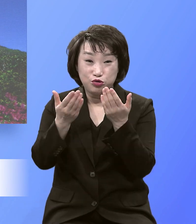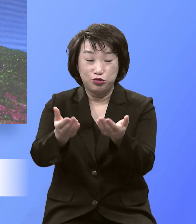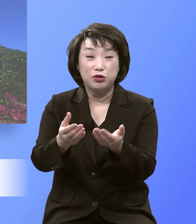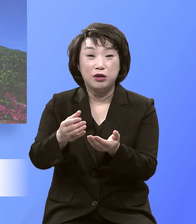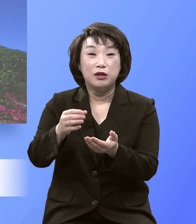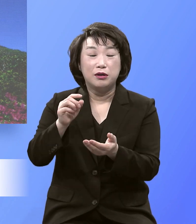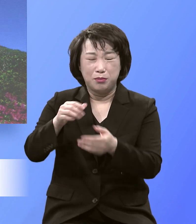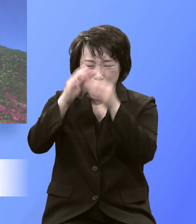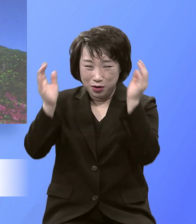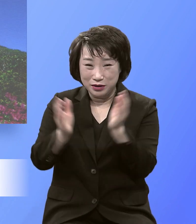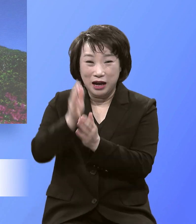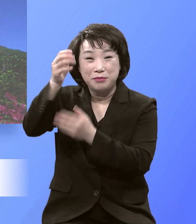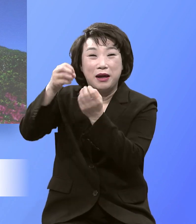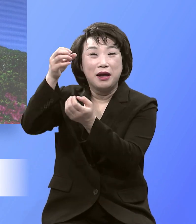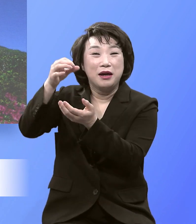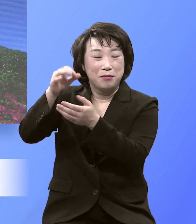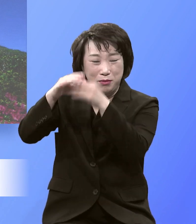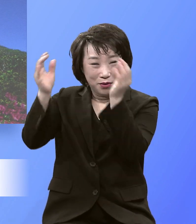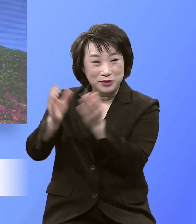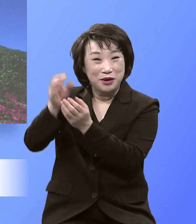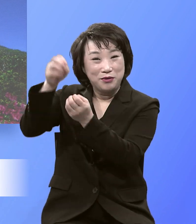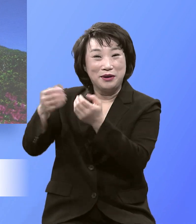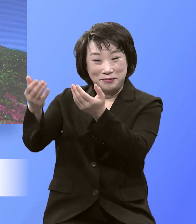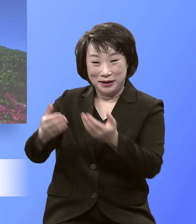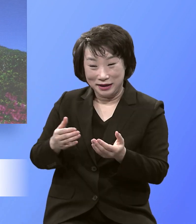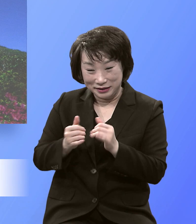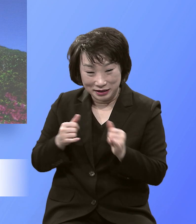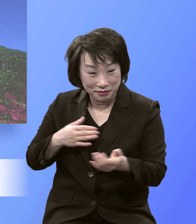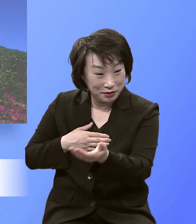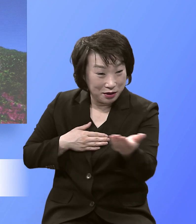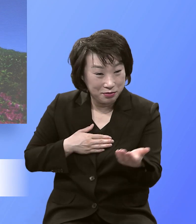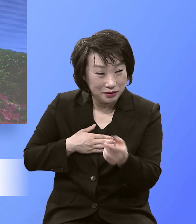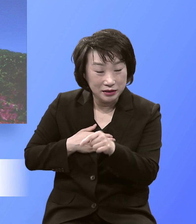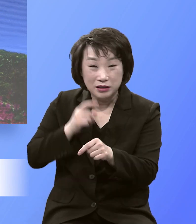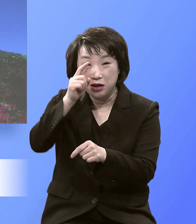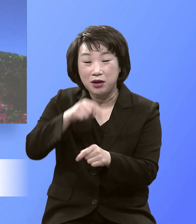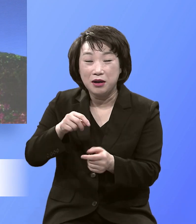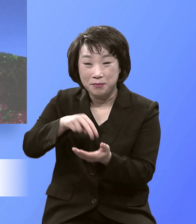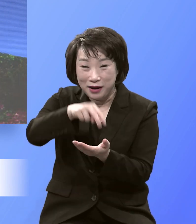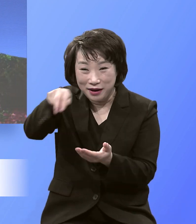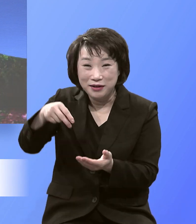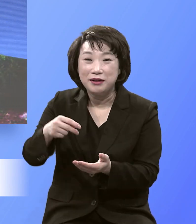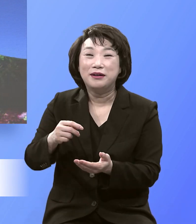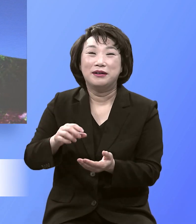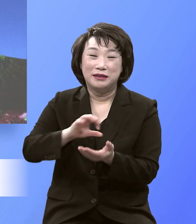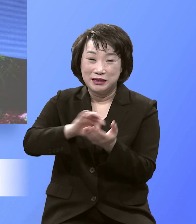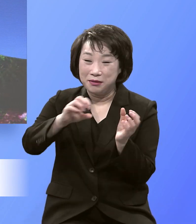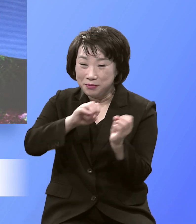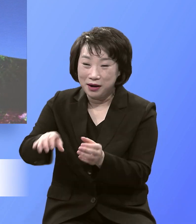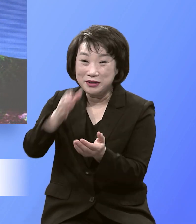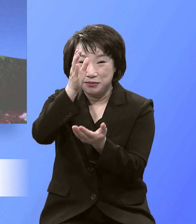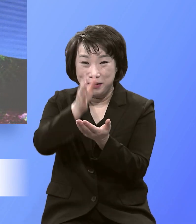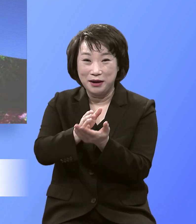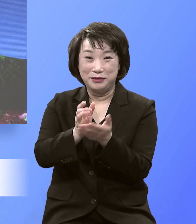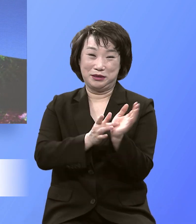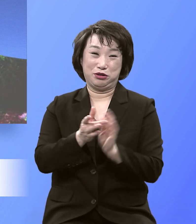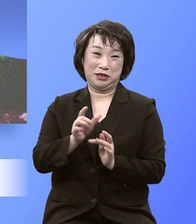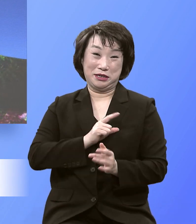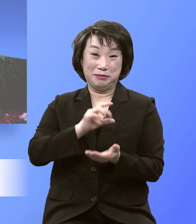상속을 여러분은 정말로 방탕하고 낭비하지 말고 그 이름을